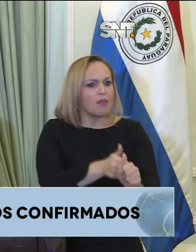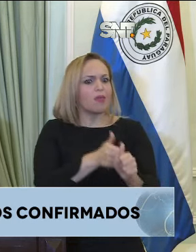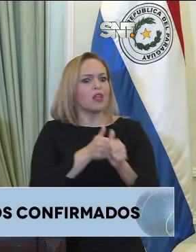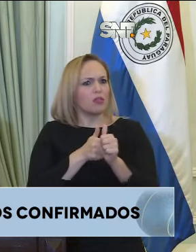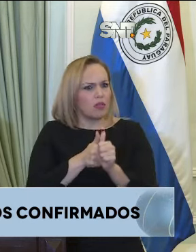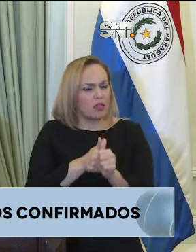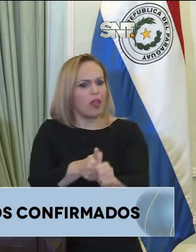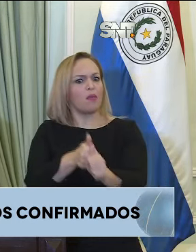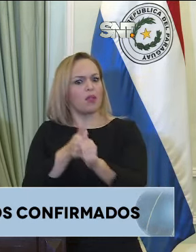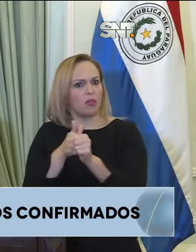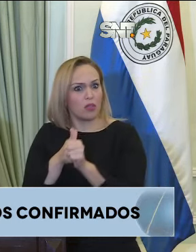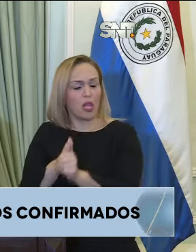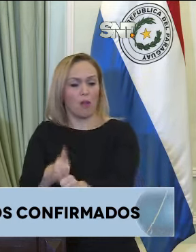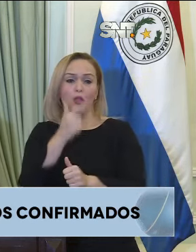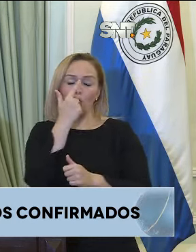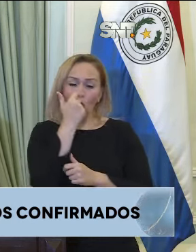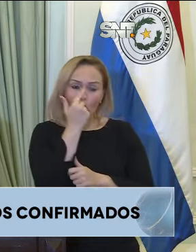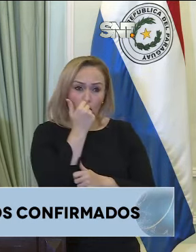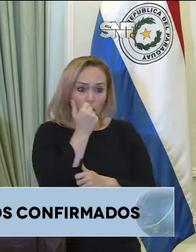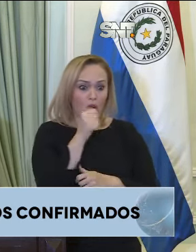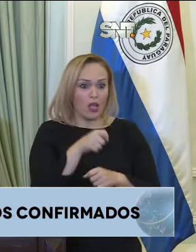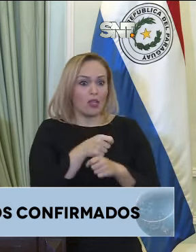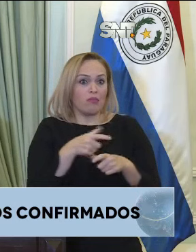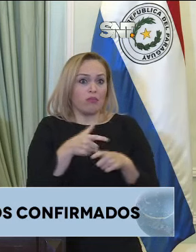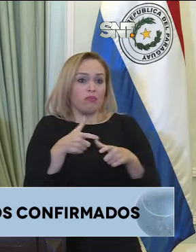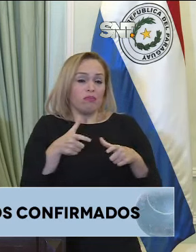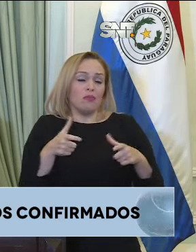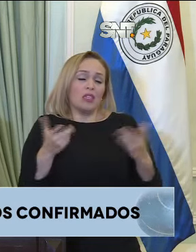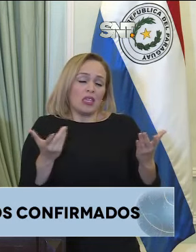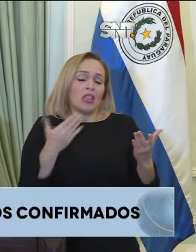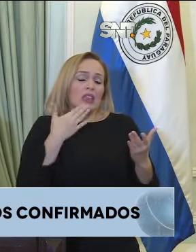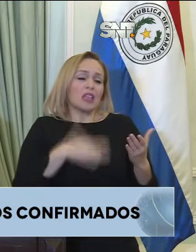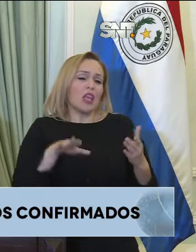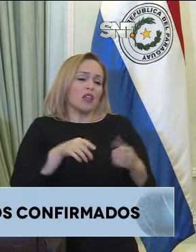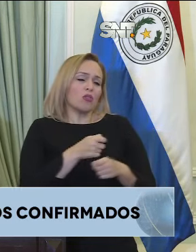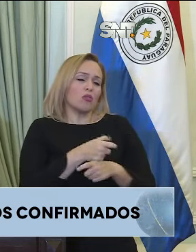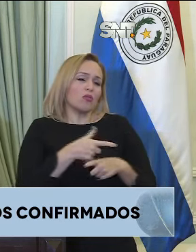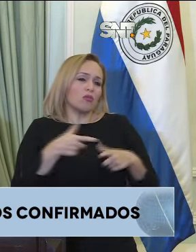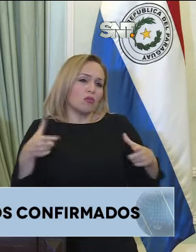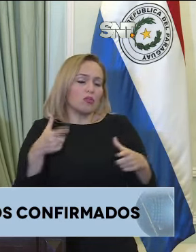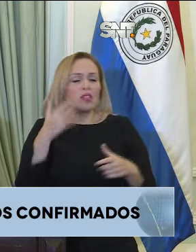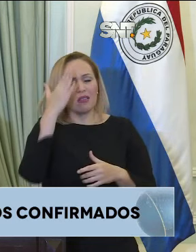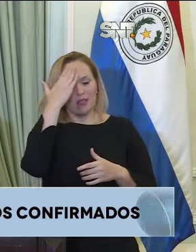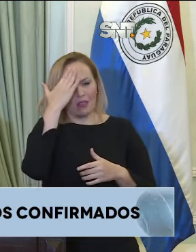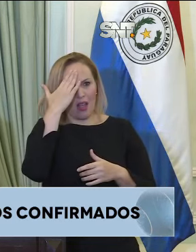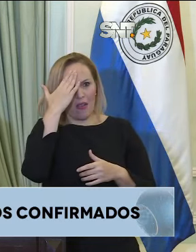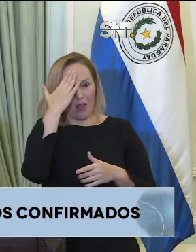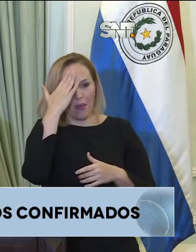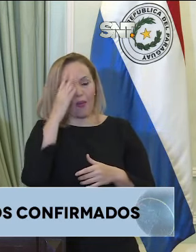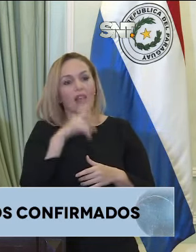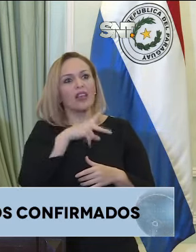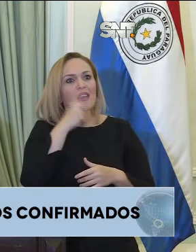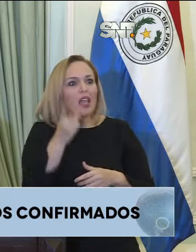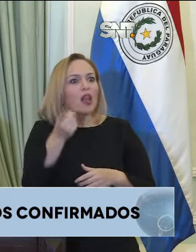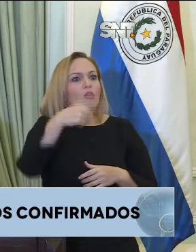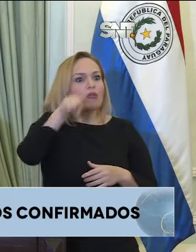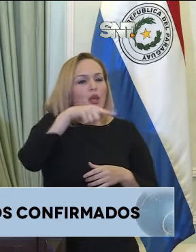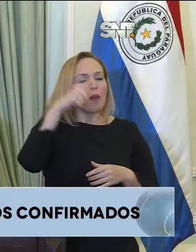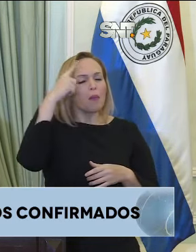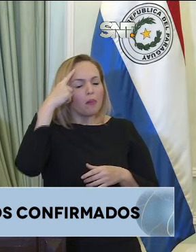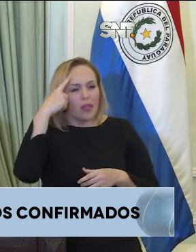y las cifras es normal que vayan aumentando, es lo que esperamos. Lo que sí queremos enfatizar